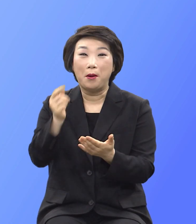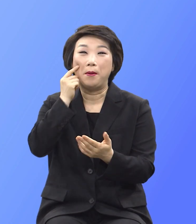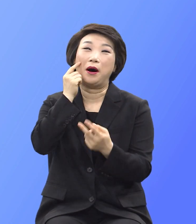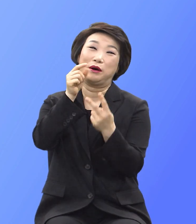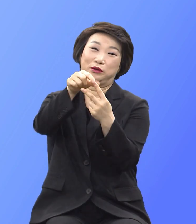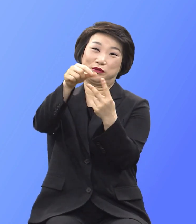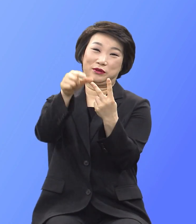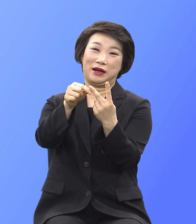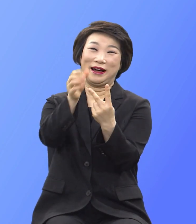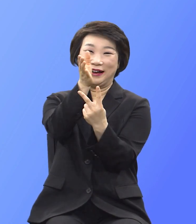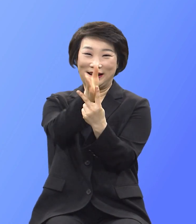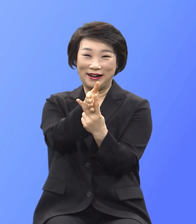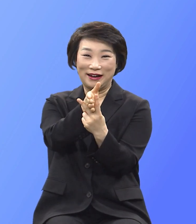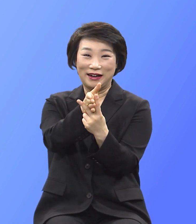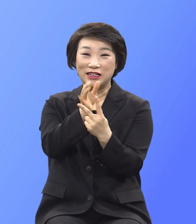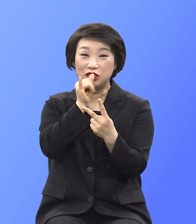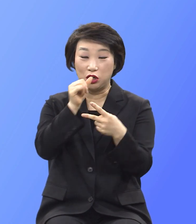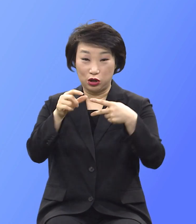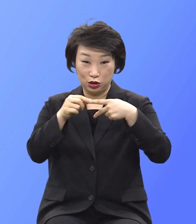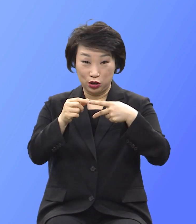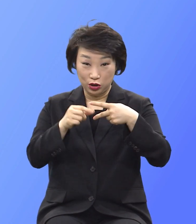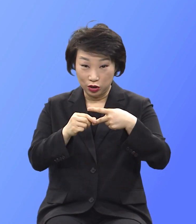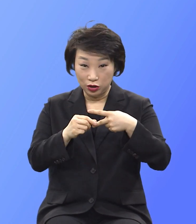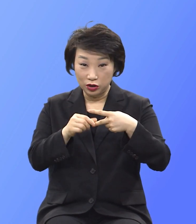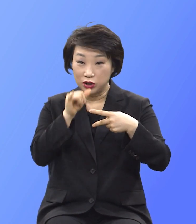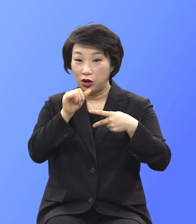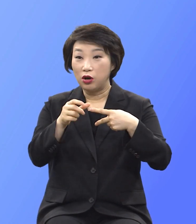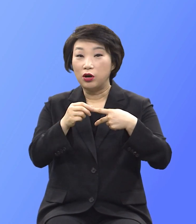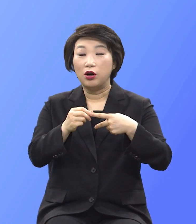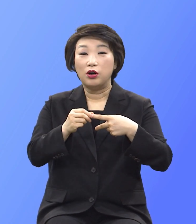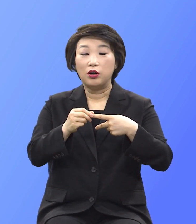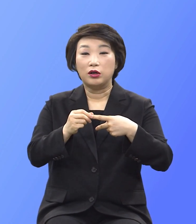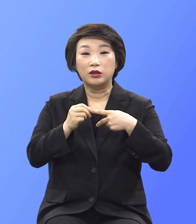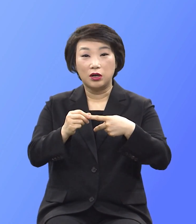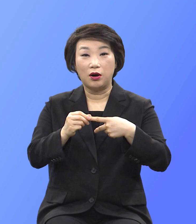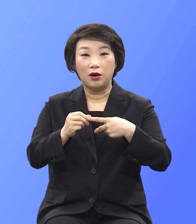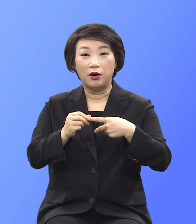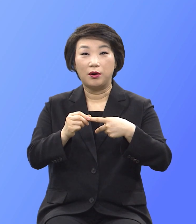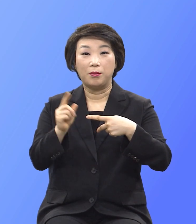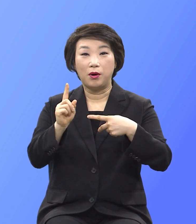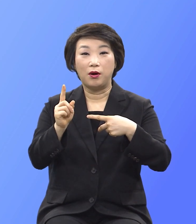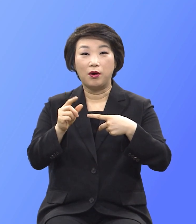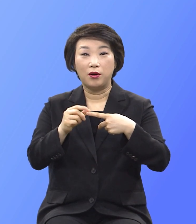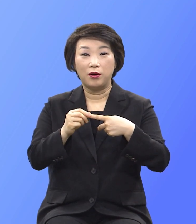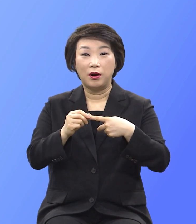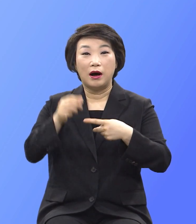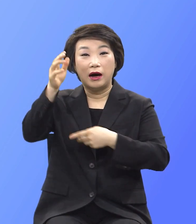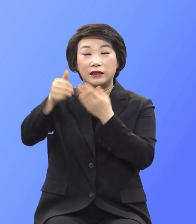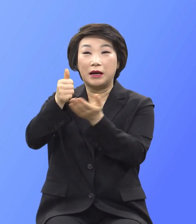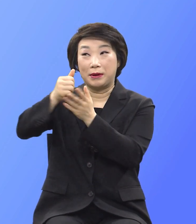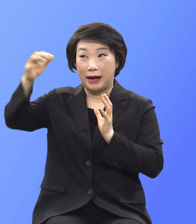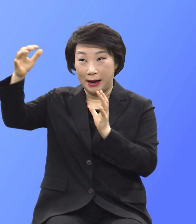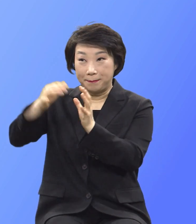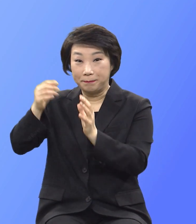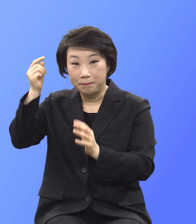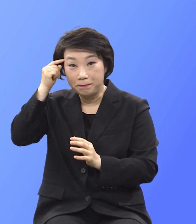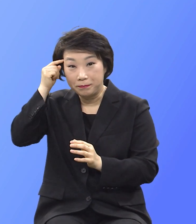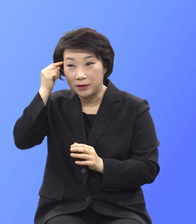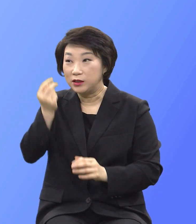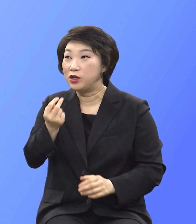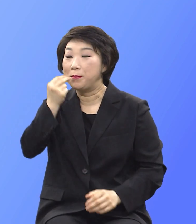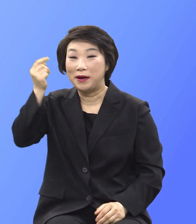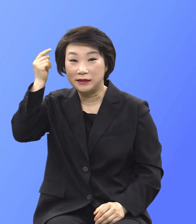딱 두 가지 생각밖에 없습니다. 어떤 생각이냐, 하나는 하나님과 같이 하는